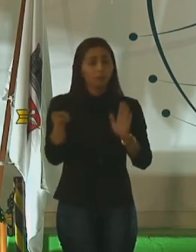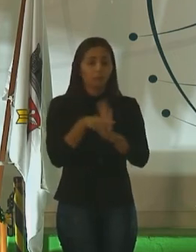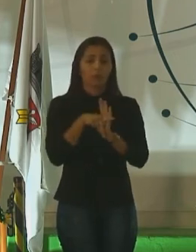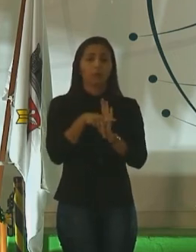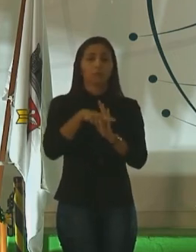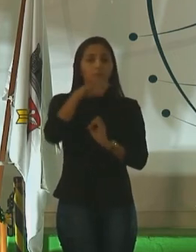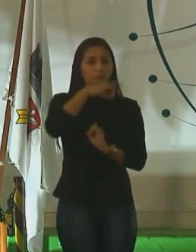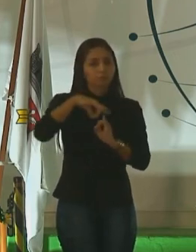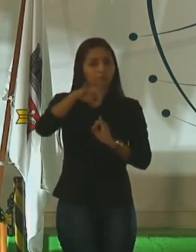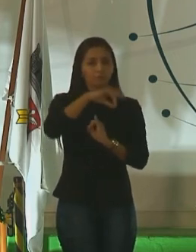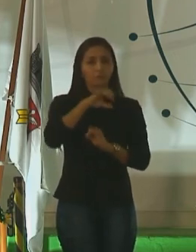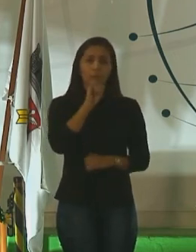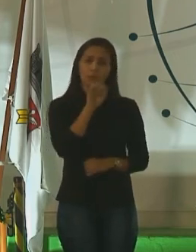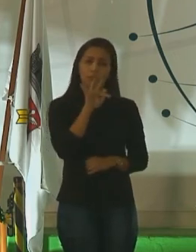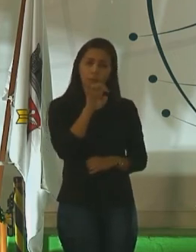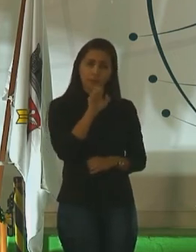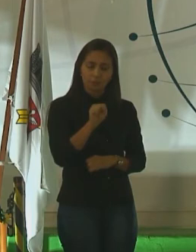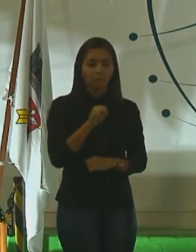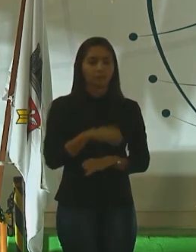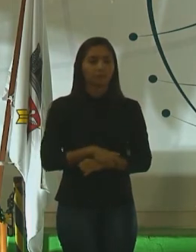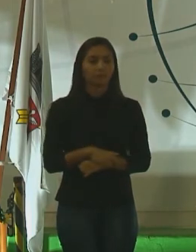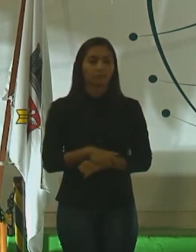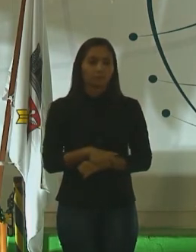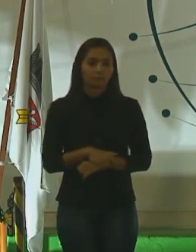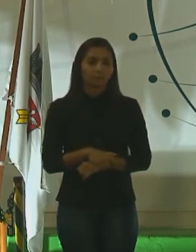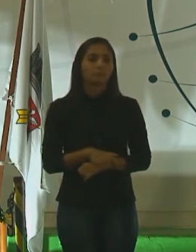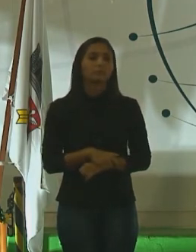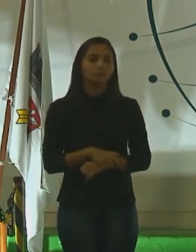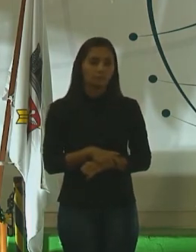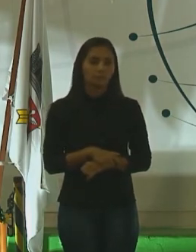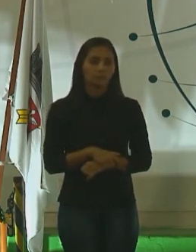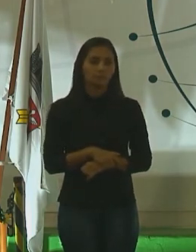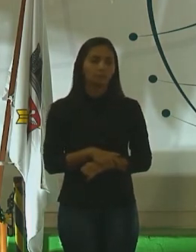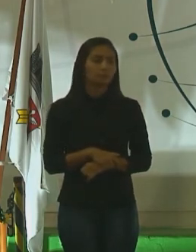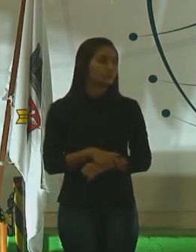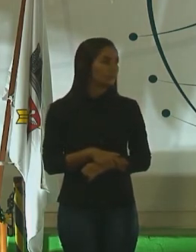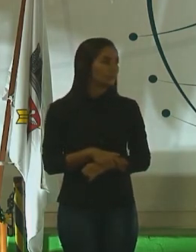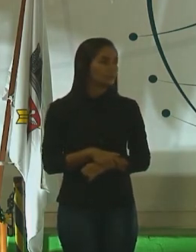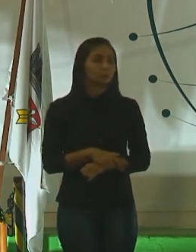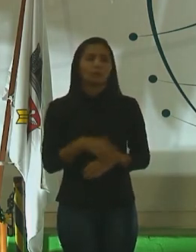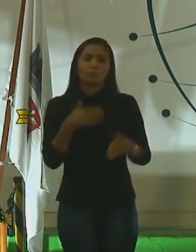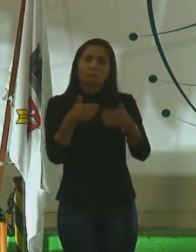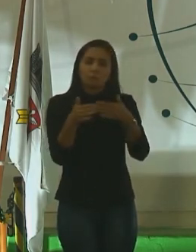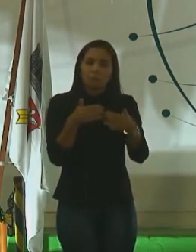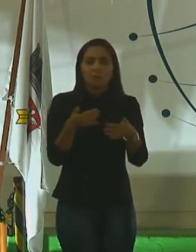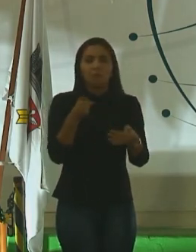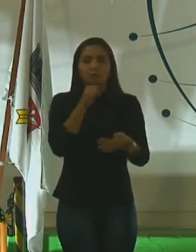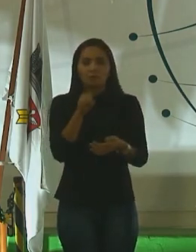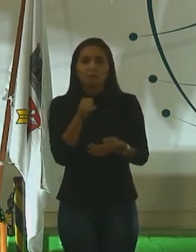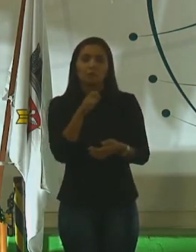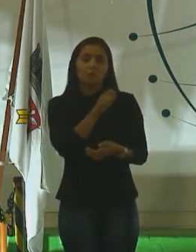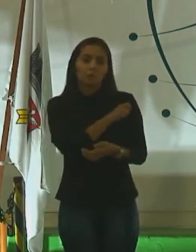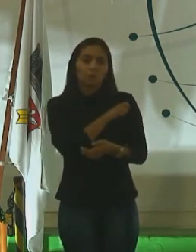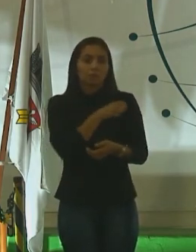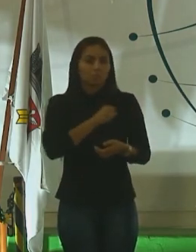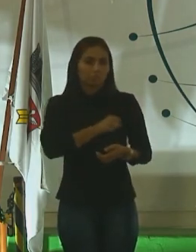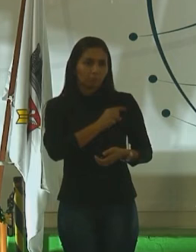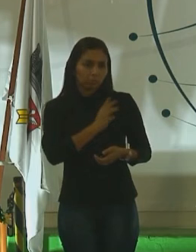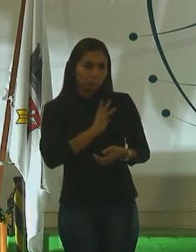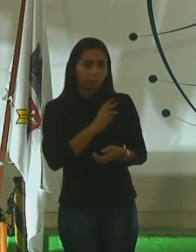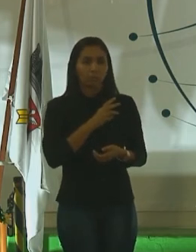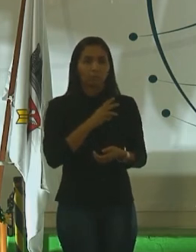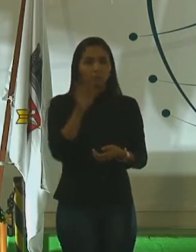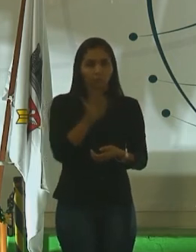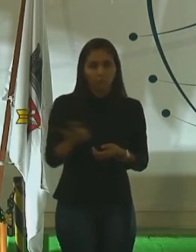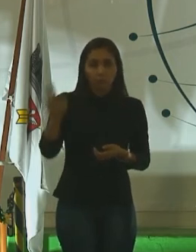da escola. E para esse instituto, para essa escola, independente do nível, se é médio, se é pós-graduação, se é graduação,